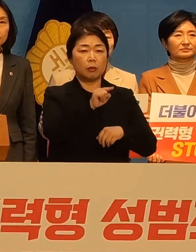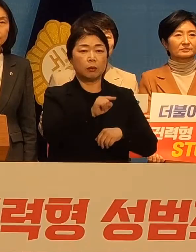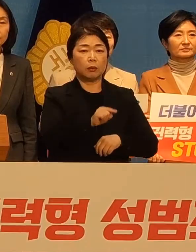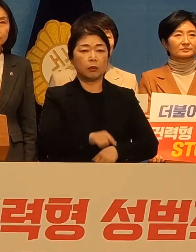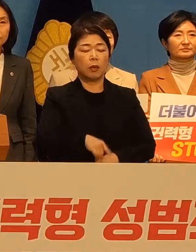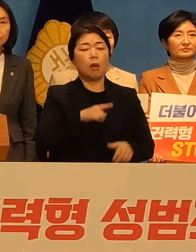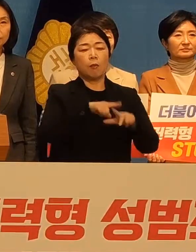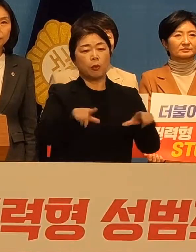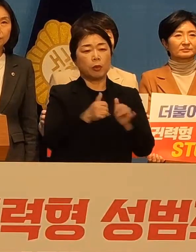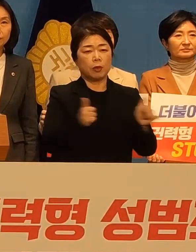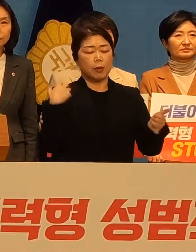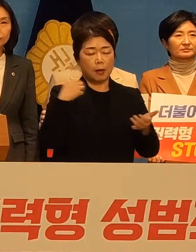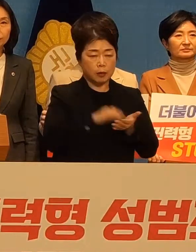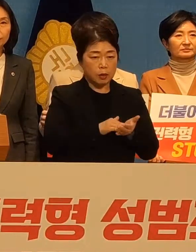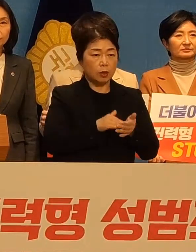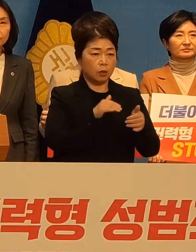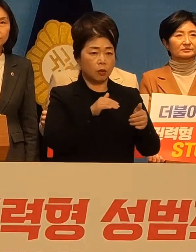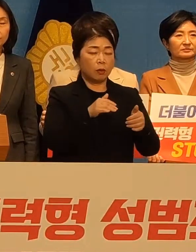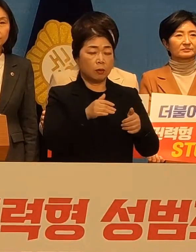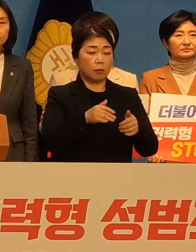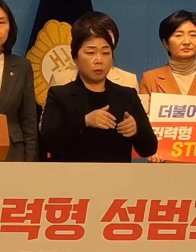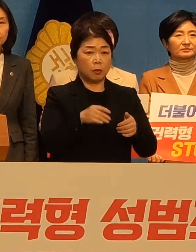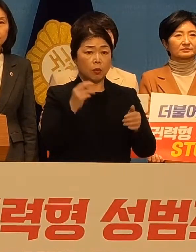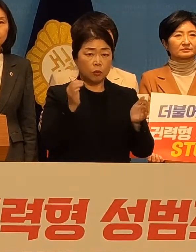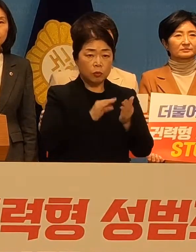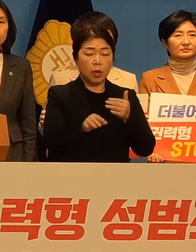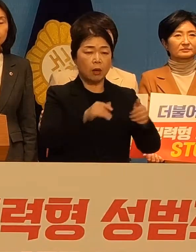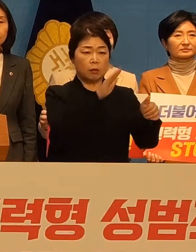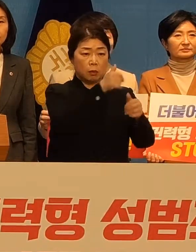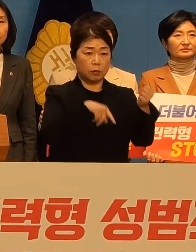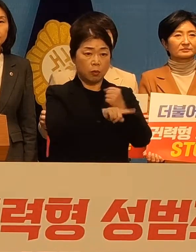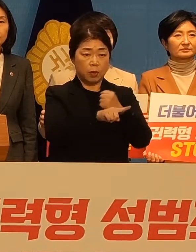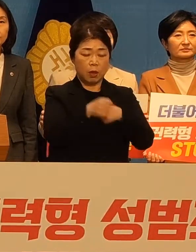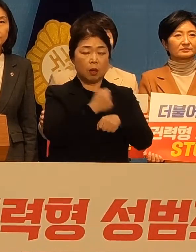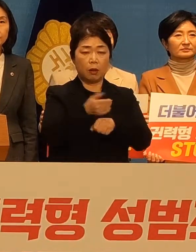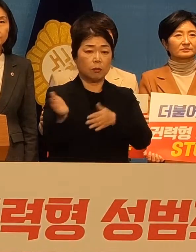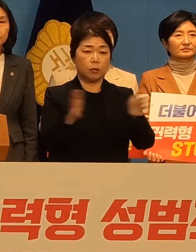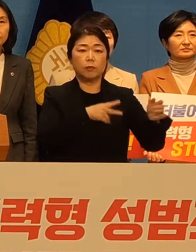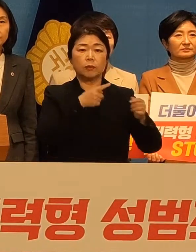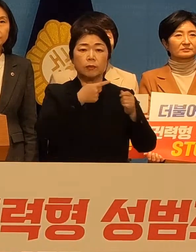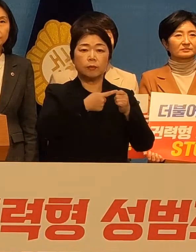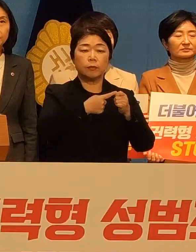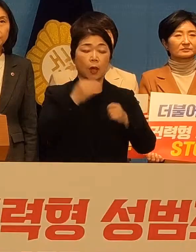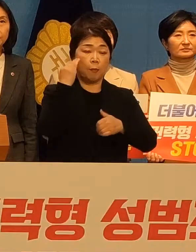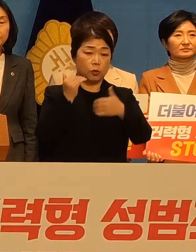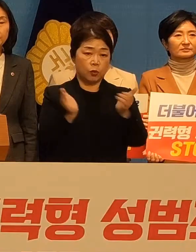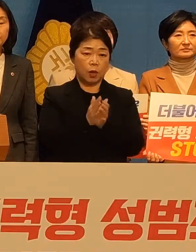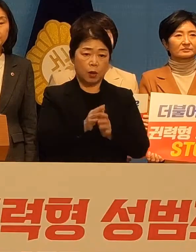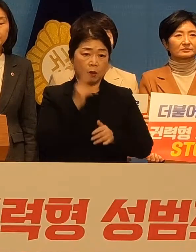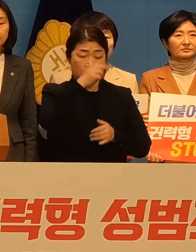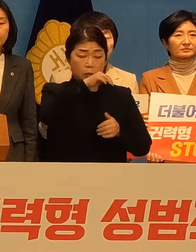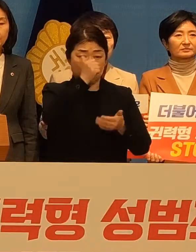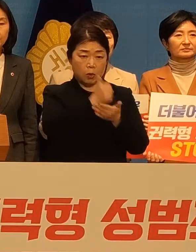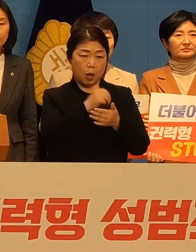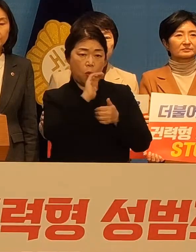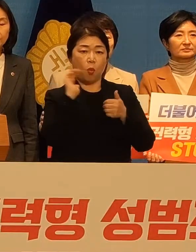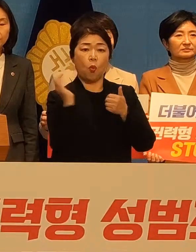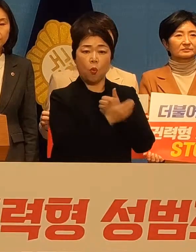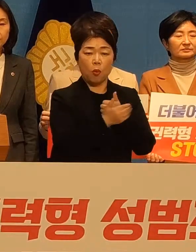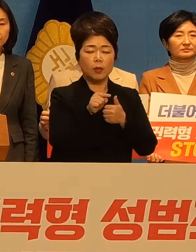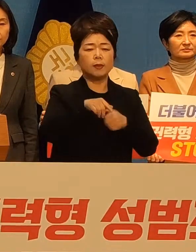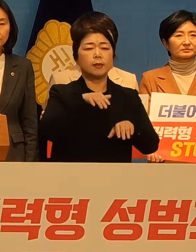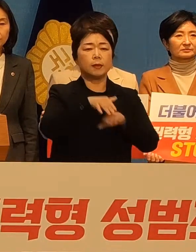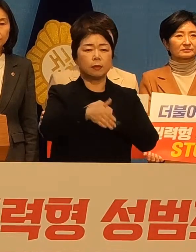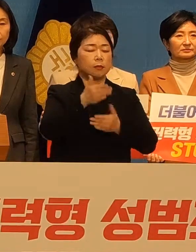자연인 신분으로 수사를 받아라. 하나, 더불어민주당은 성범죄를 옹호하는 제19